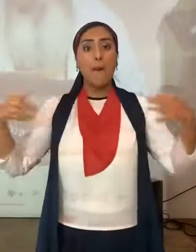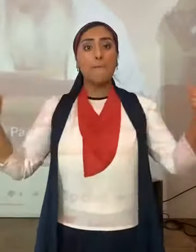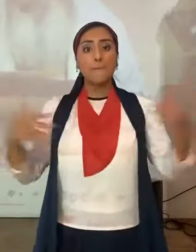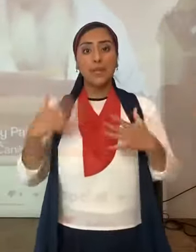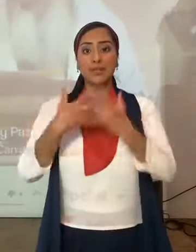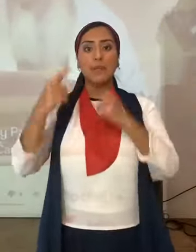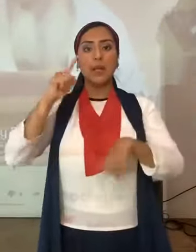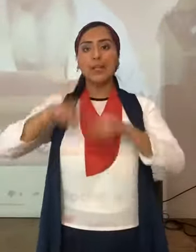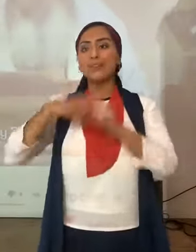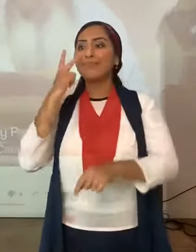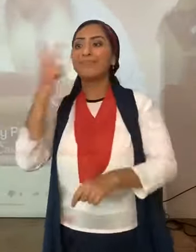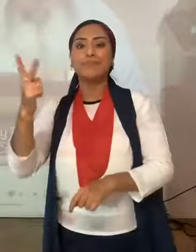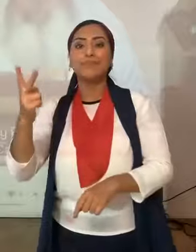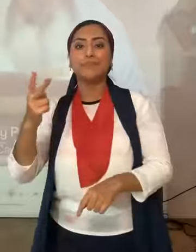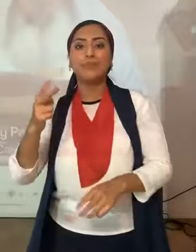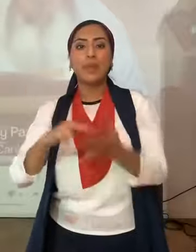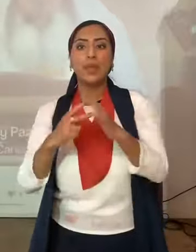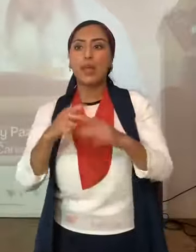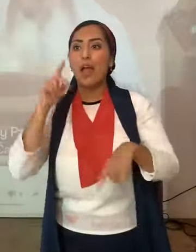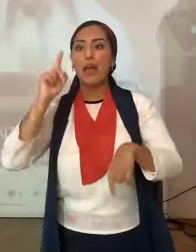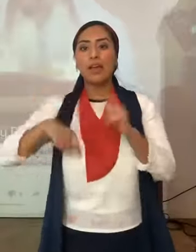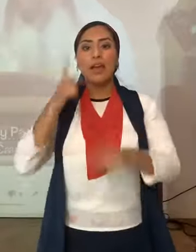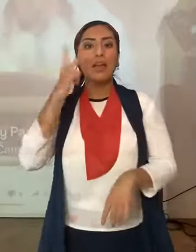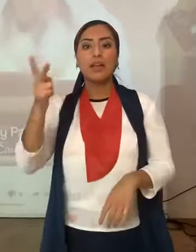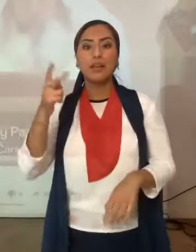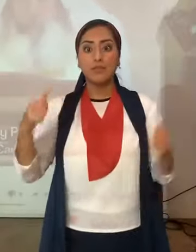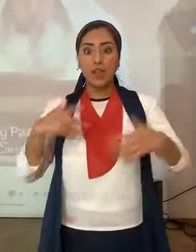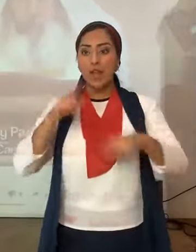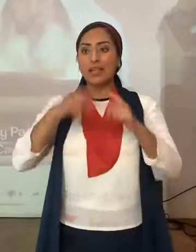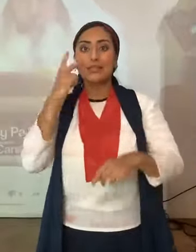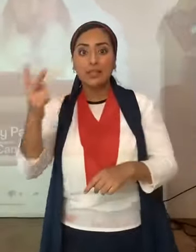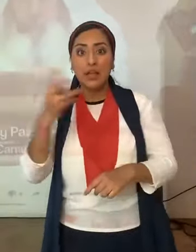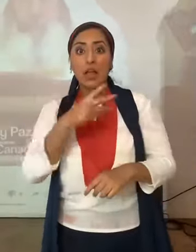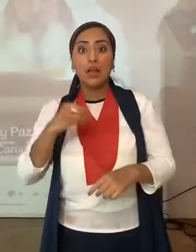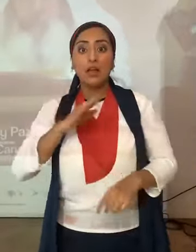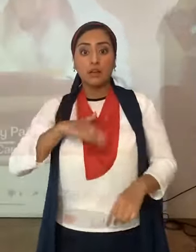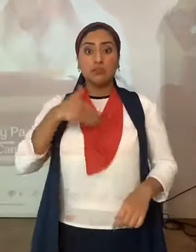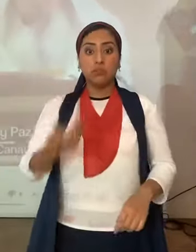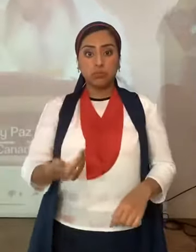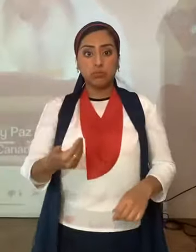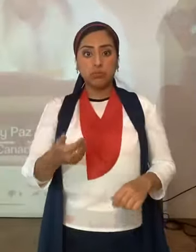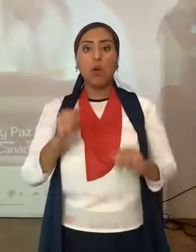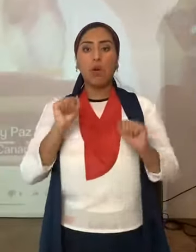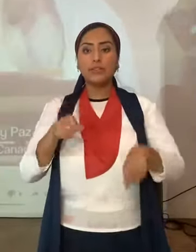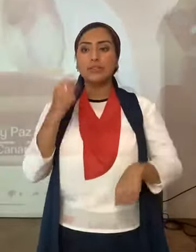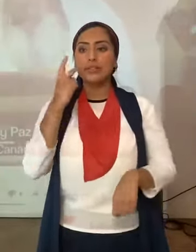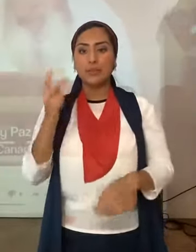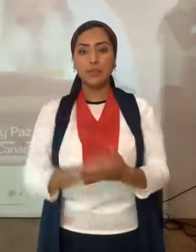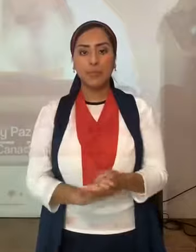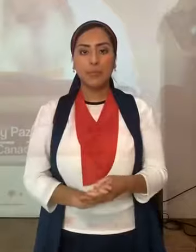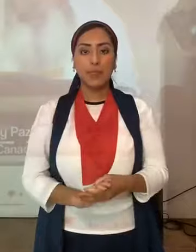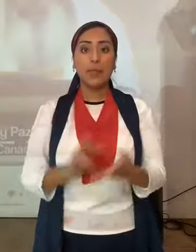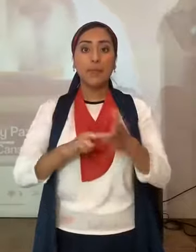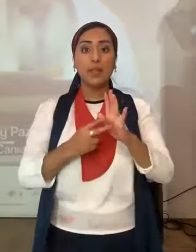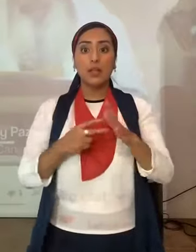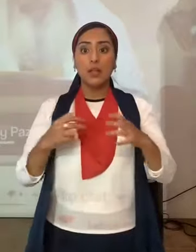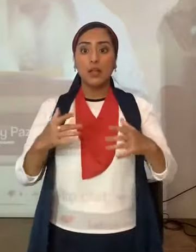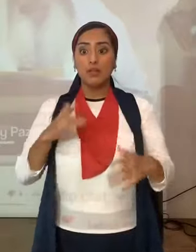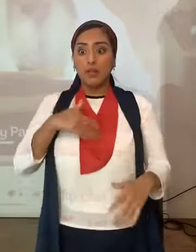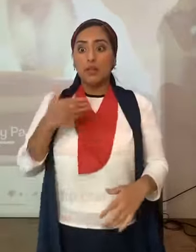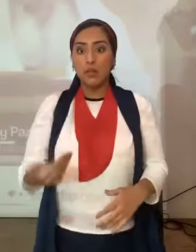algo objetivo. O sea, miedo es algo objetivo y la angustia es subjetiva. Es decir, la angustia es